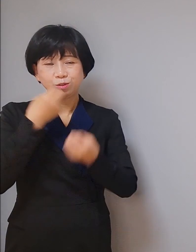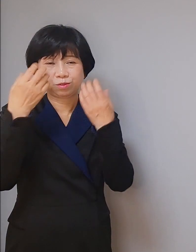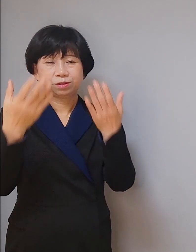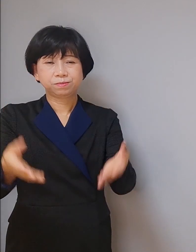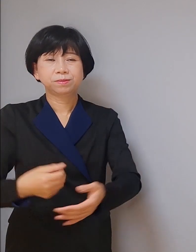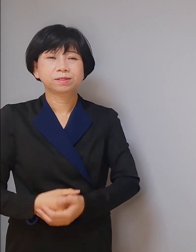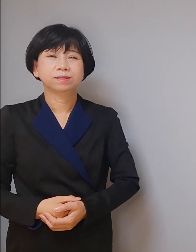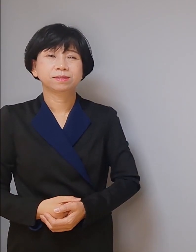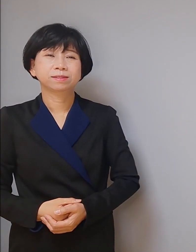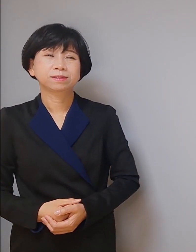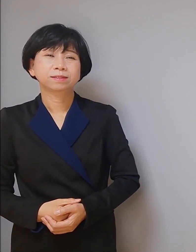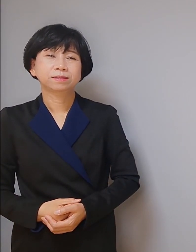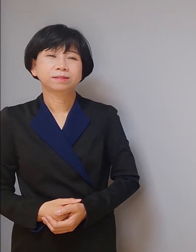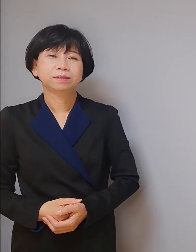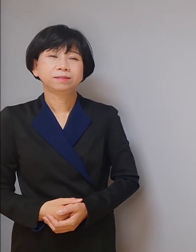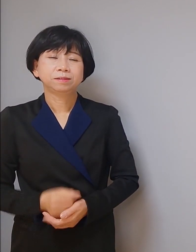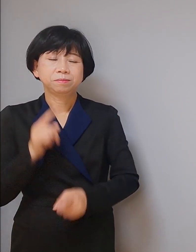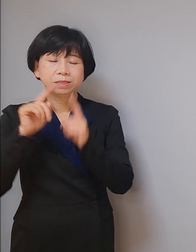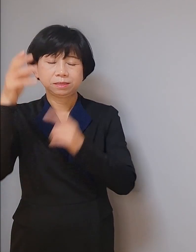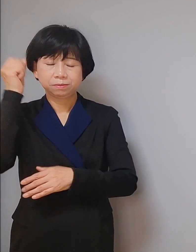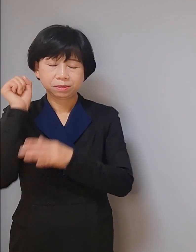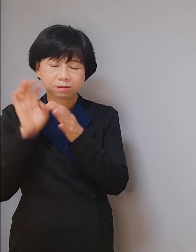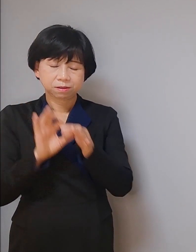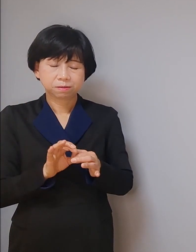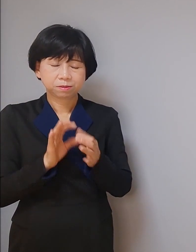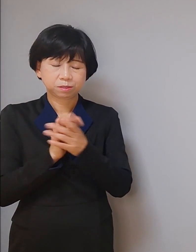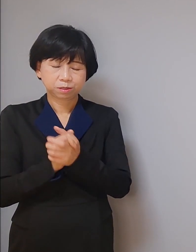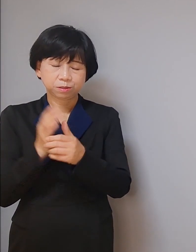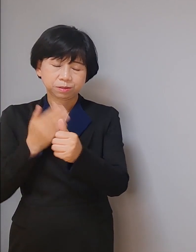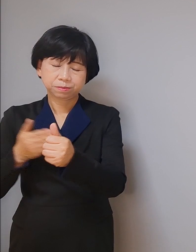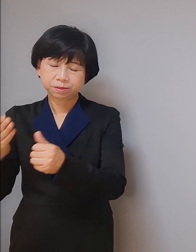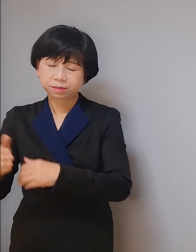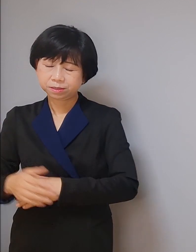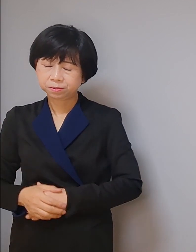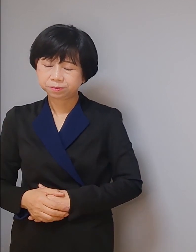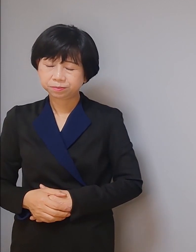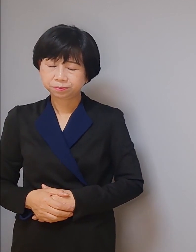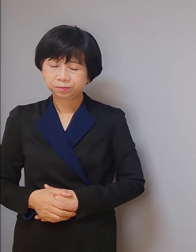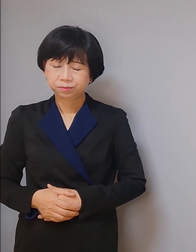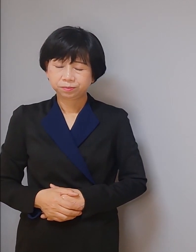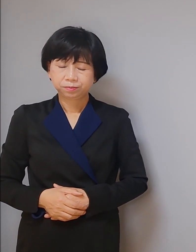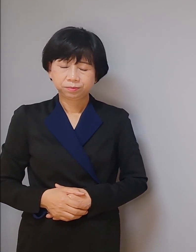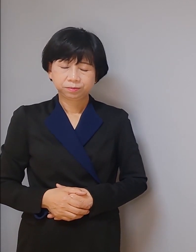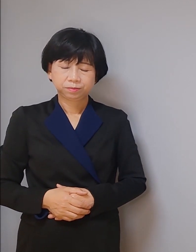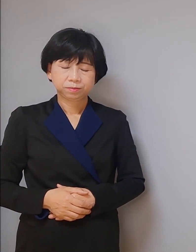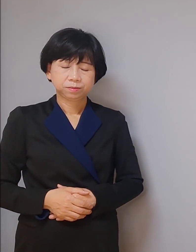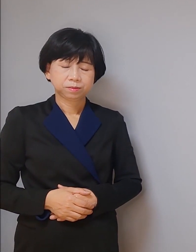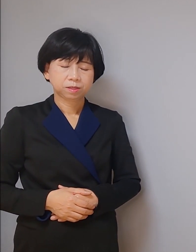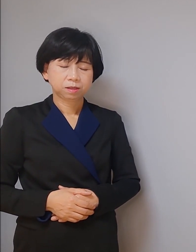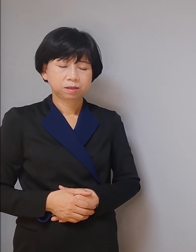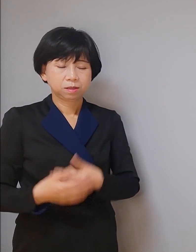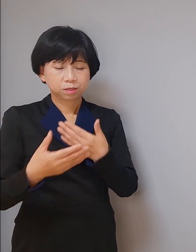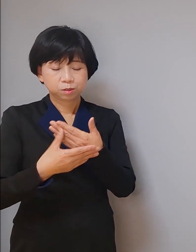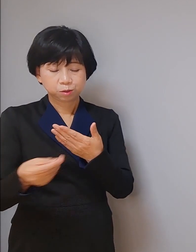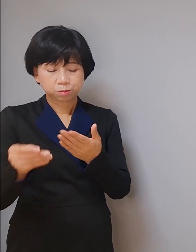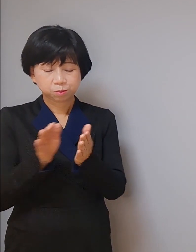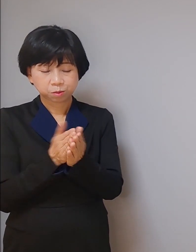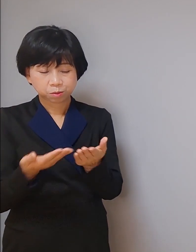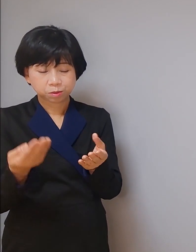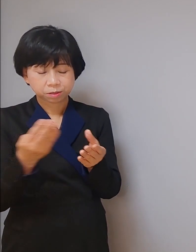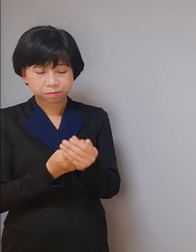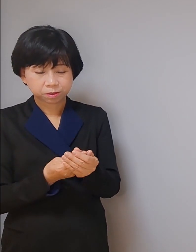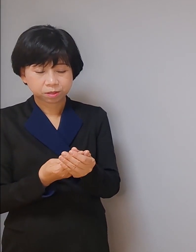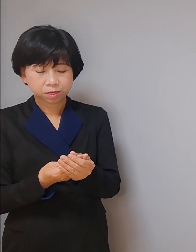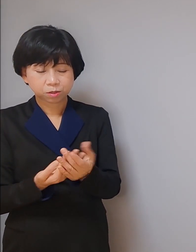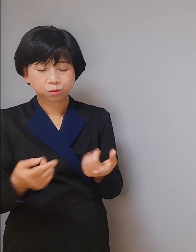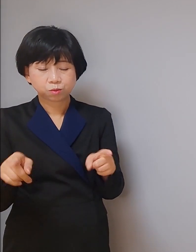축원합니다. 오늘 말씀을 좀 기억하면서 기도했으면 좋겠습니다. 그리고 주보에서 삽질되어 있는